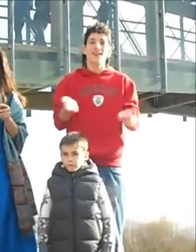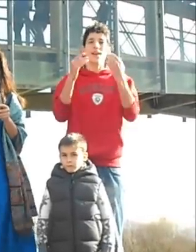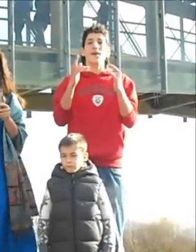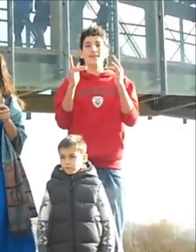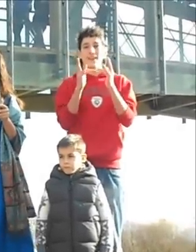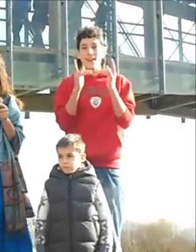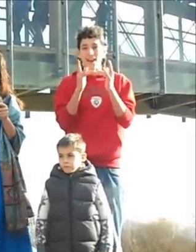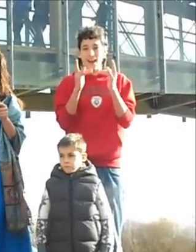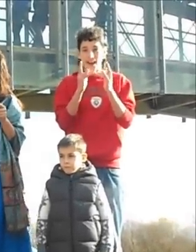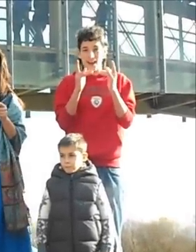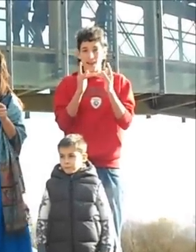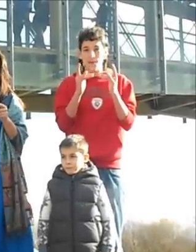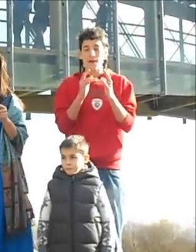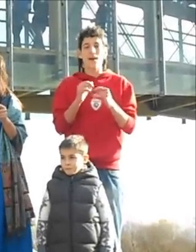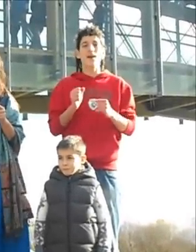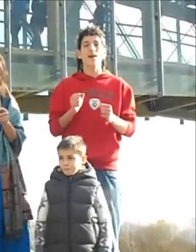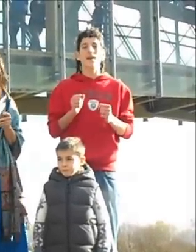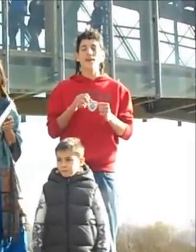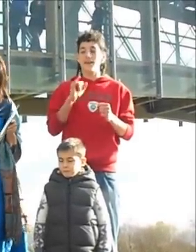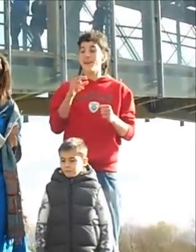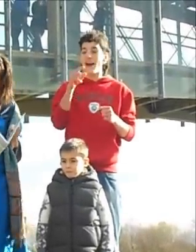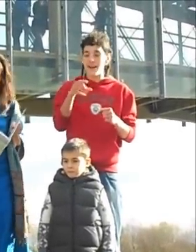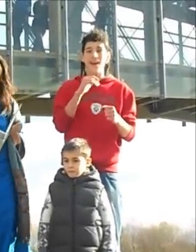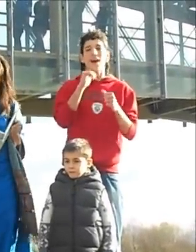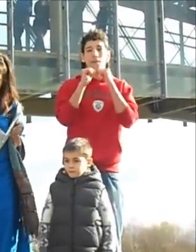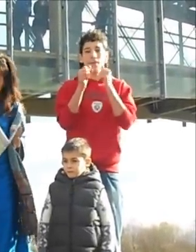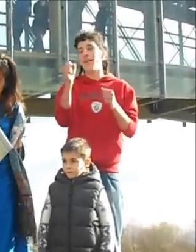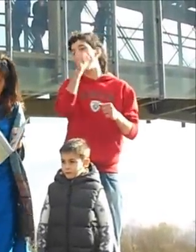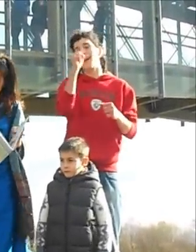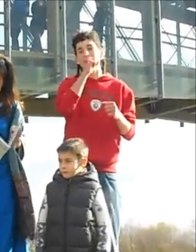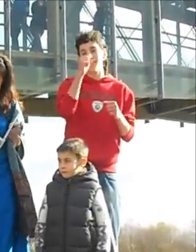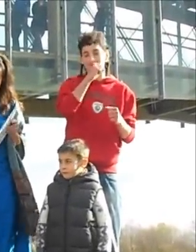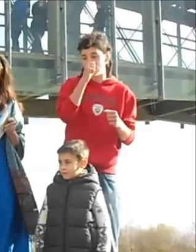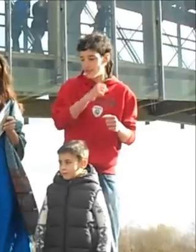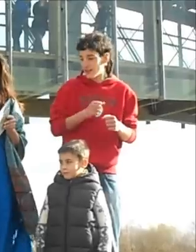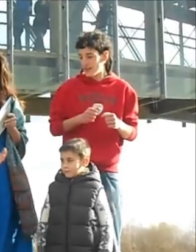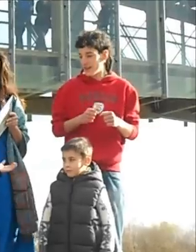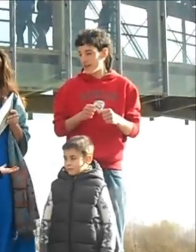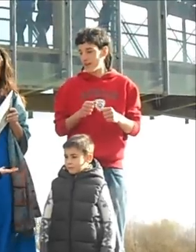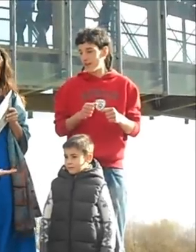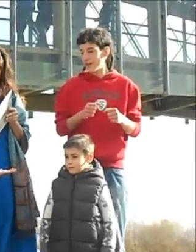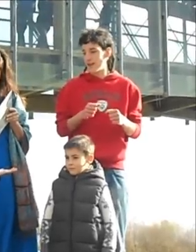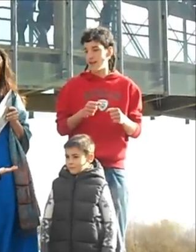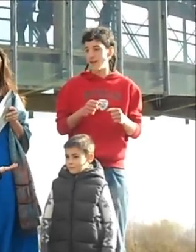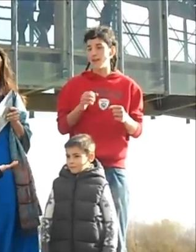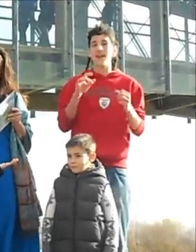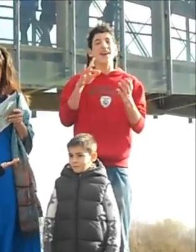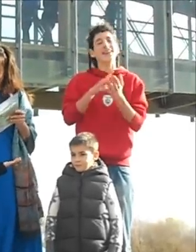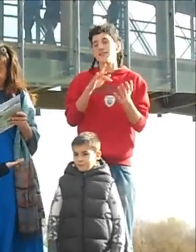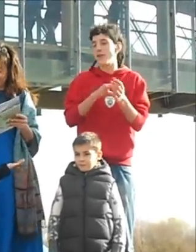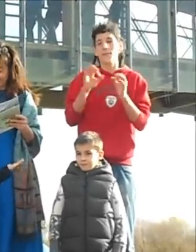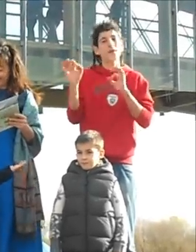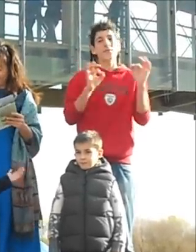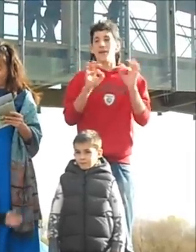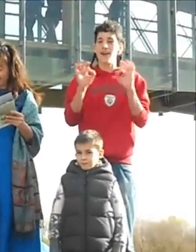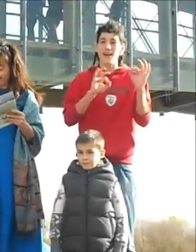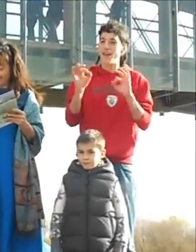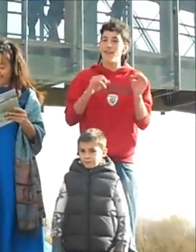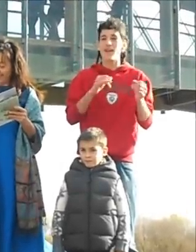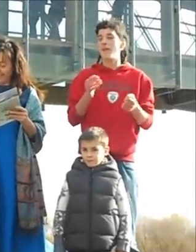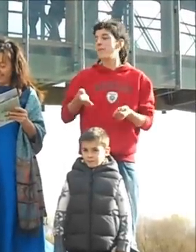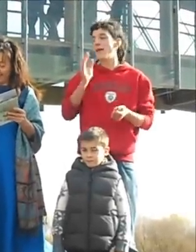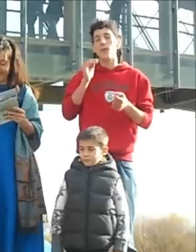atera du hanka punta, eta hor hasi da kantuka. Prez nago, noa